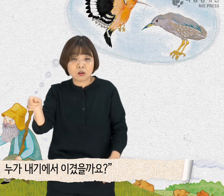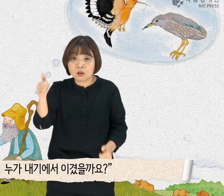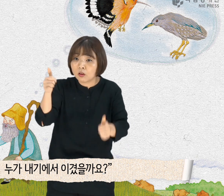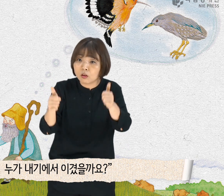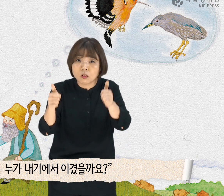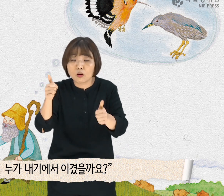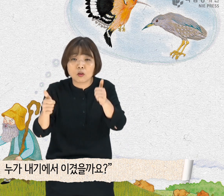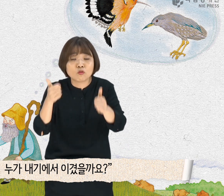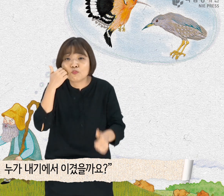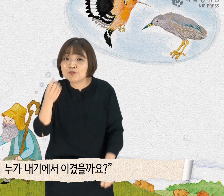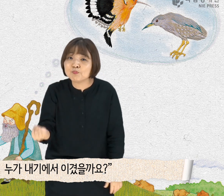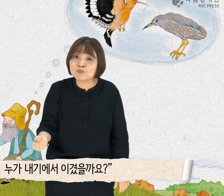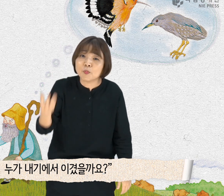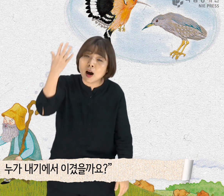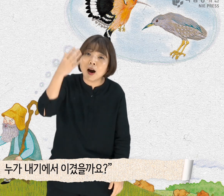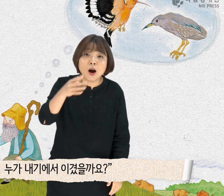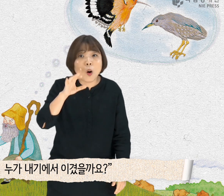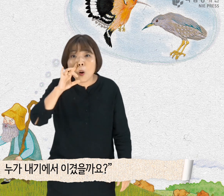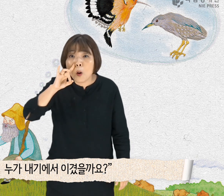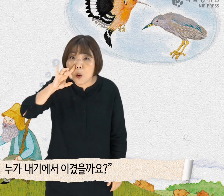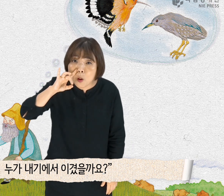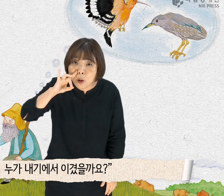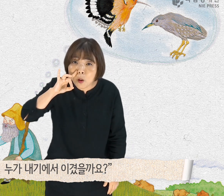누가 내기에서 이겼을까요